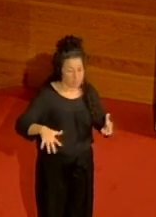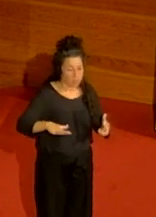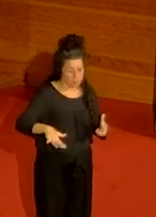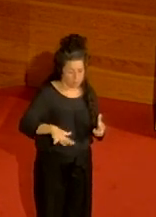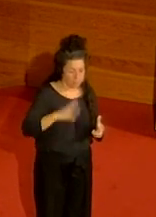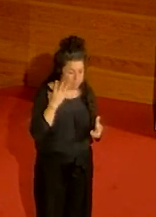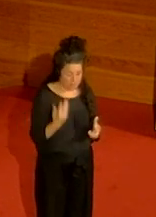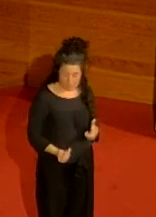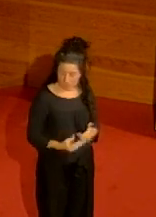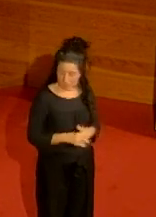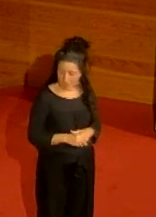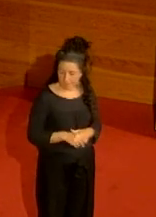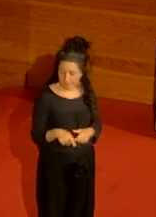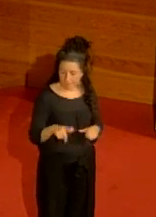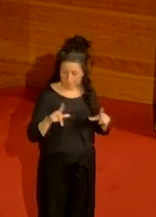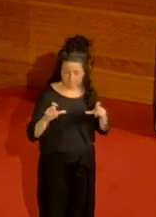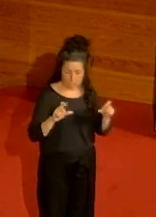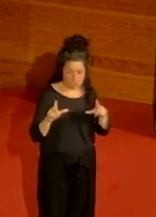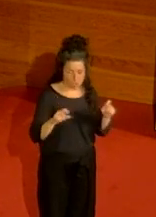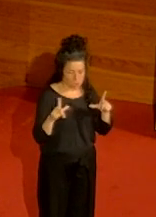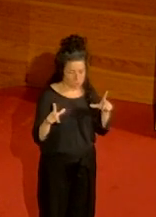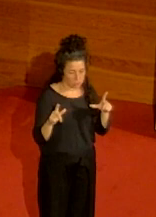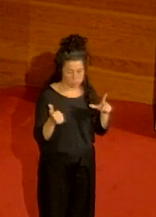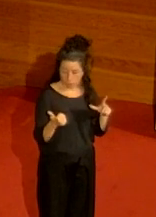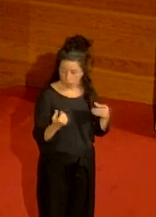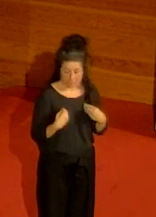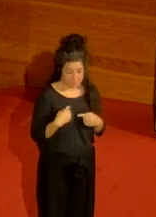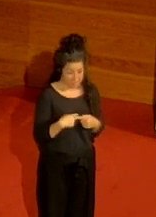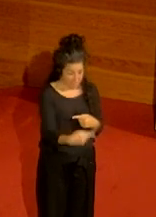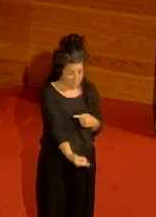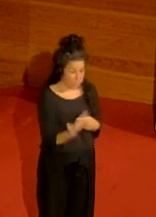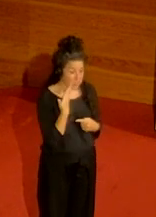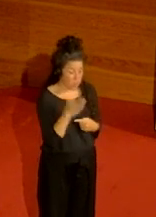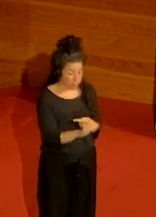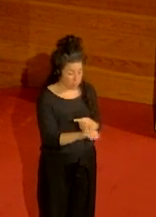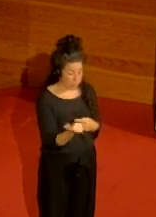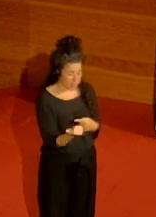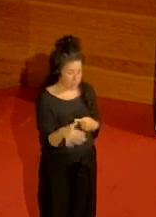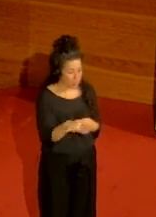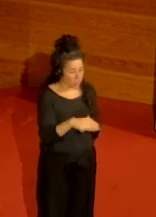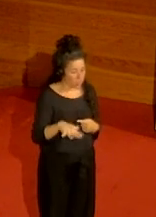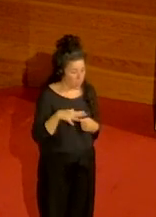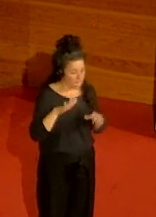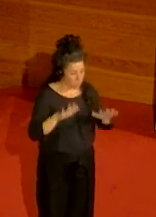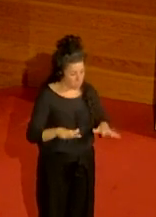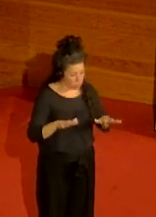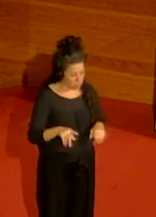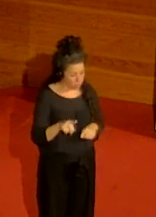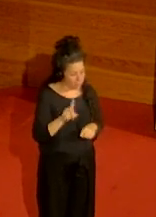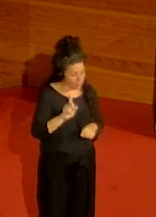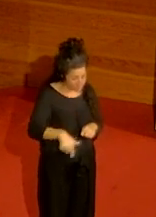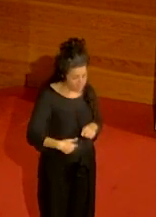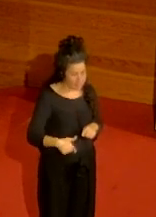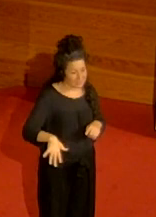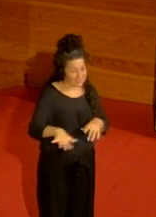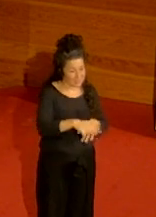Bueno aquí hay unas un poquito de vida diaria estos Jerusalén este la parte musulmana que también se considera es territorio